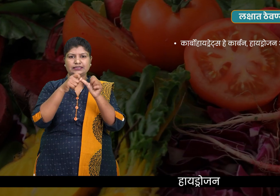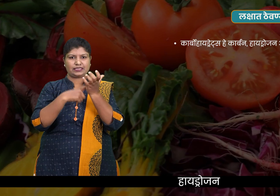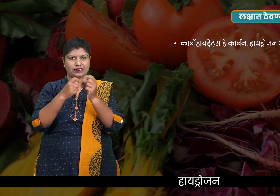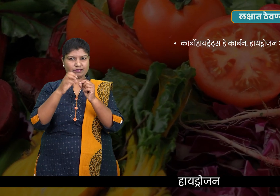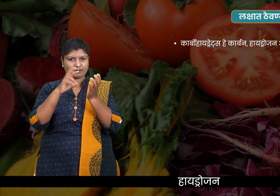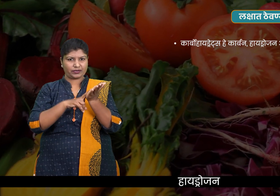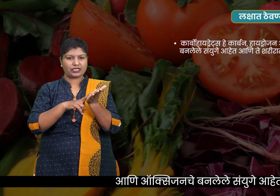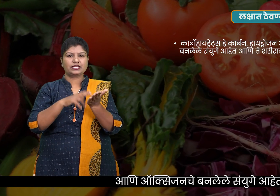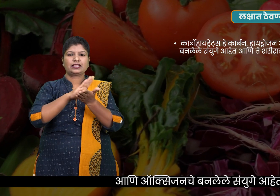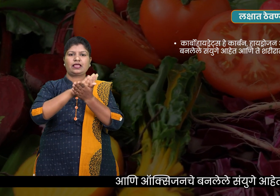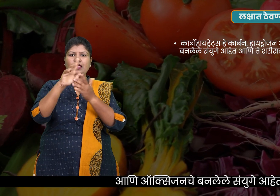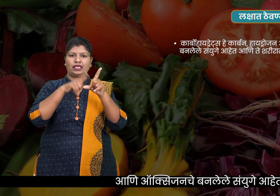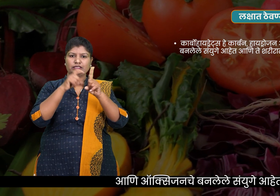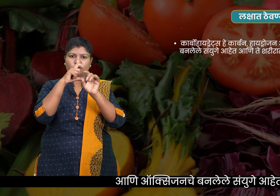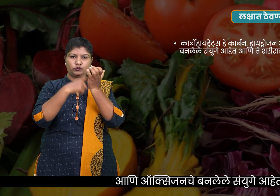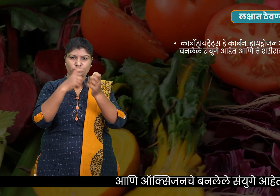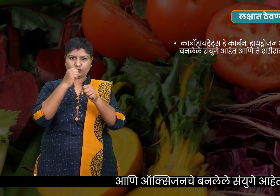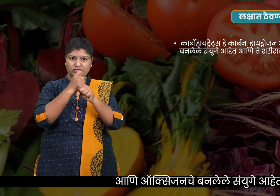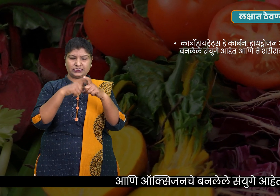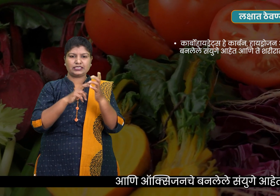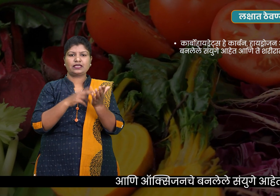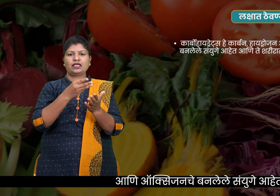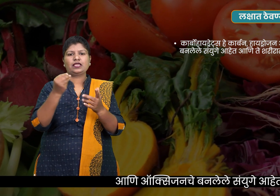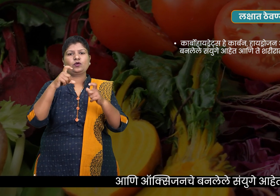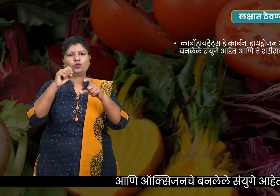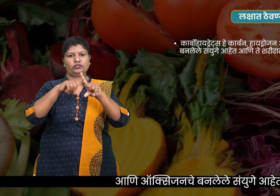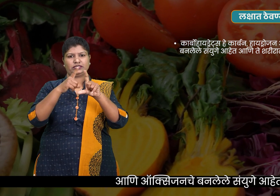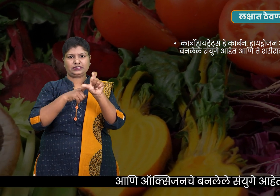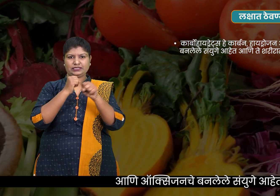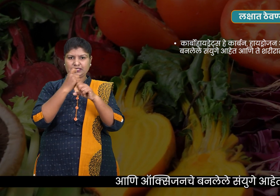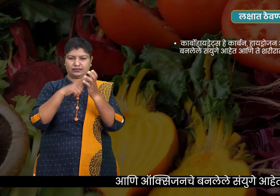हायड्रोजन आणि ऑक्सिजनने बनलेले संयुगे आहेत